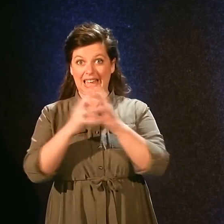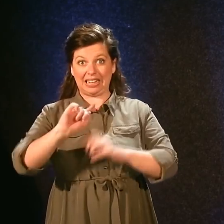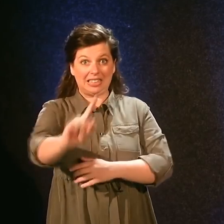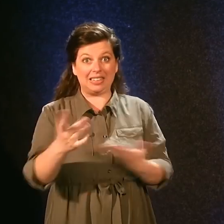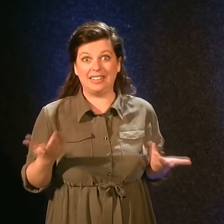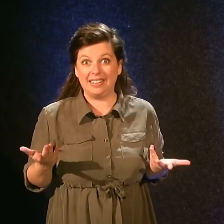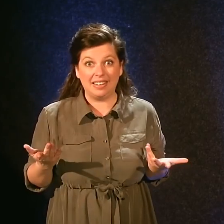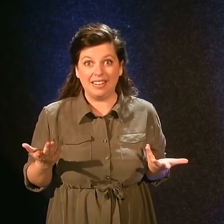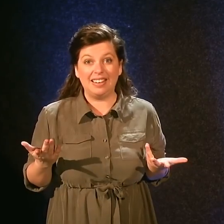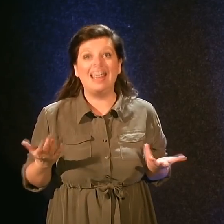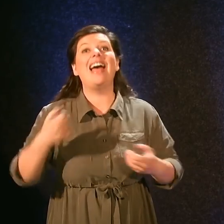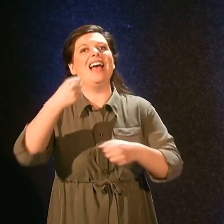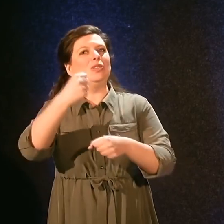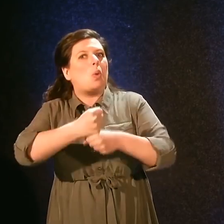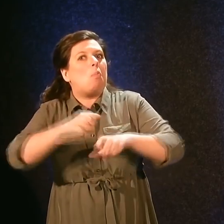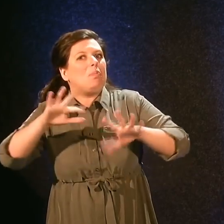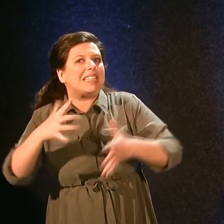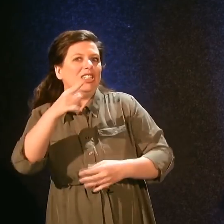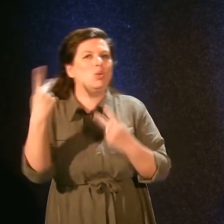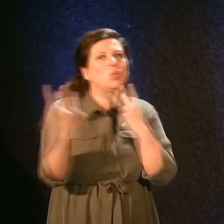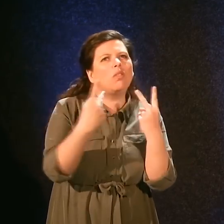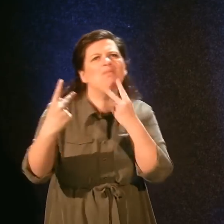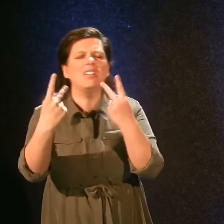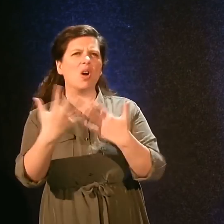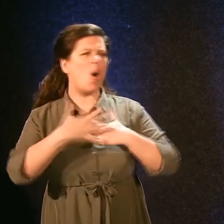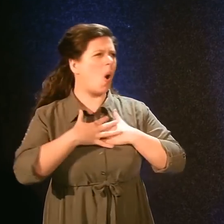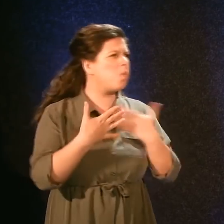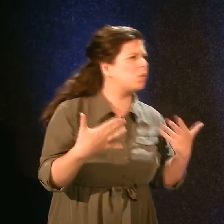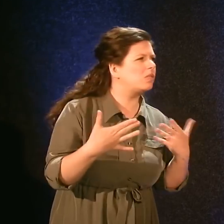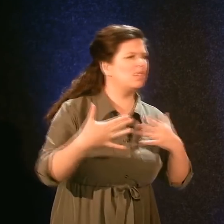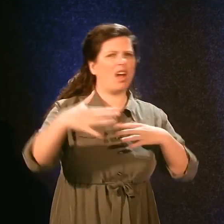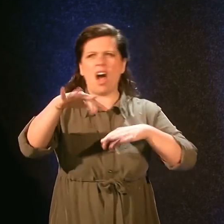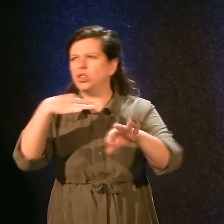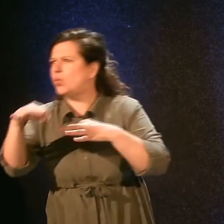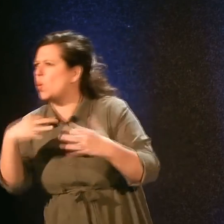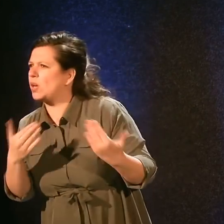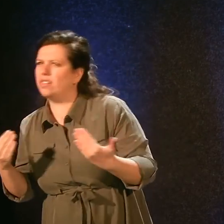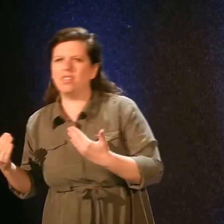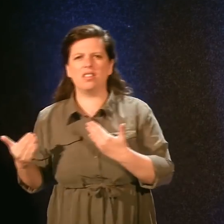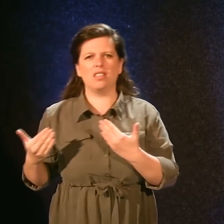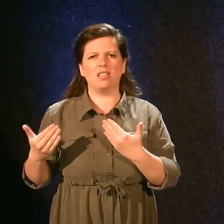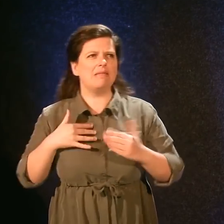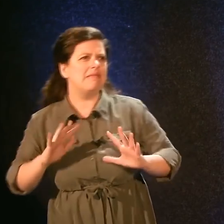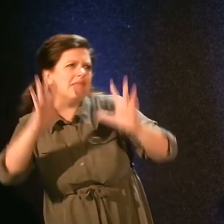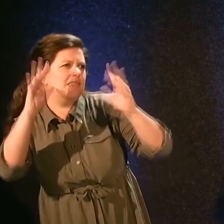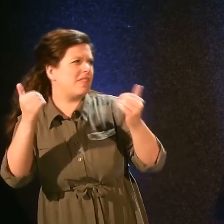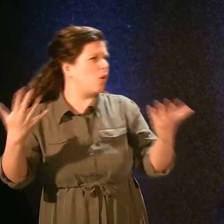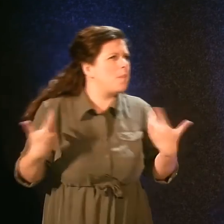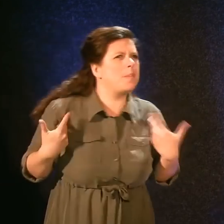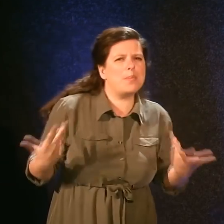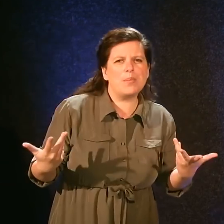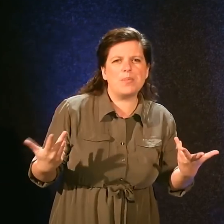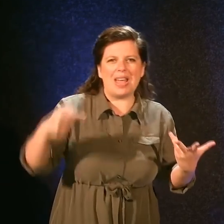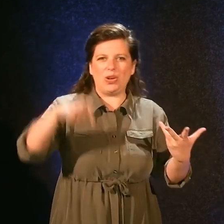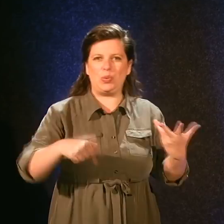dat je toch misschien op zoek bent naar hoop, naar antwoorden, naar iets, naar zingeving. En je bent